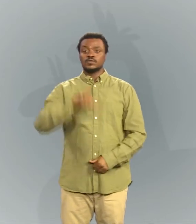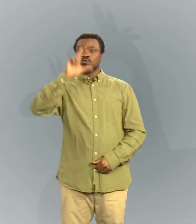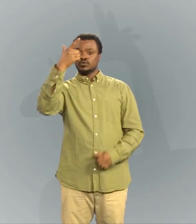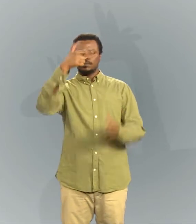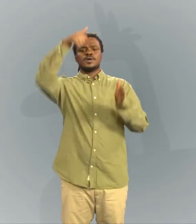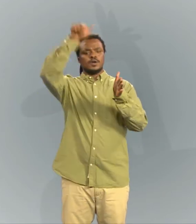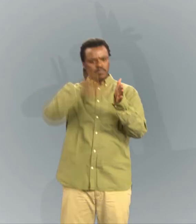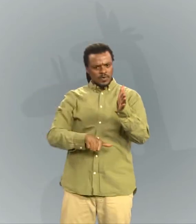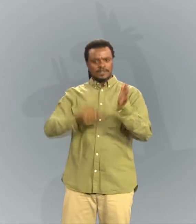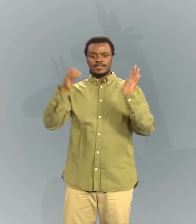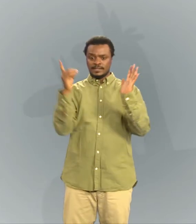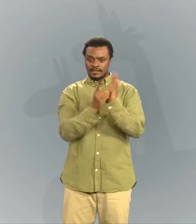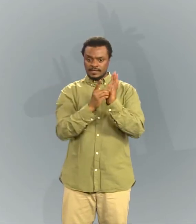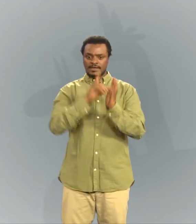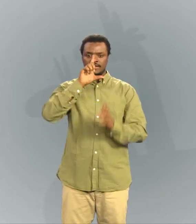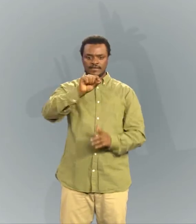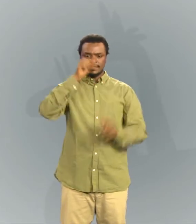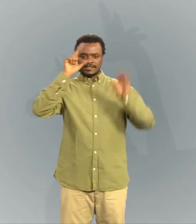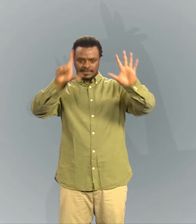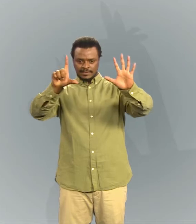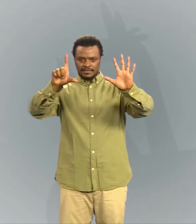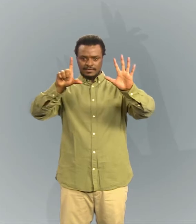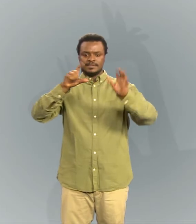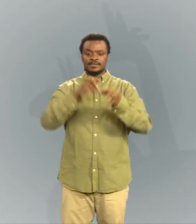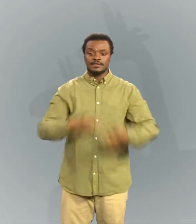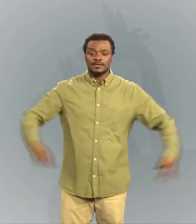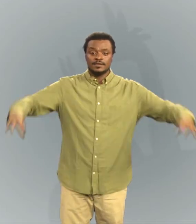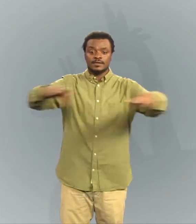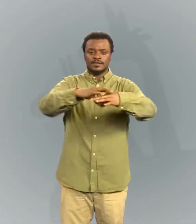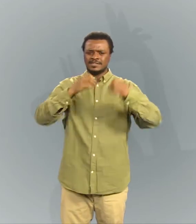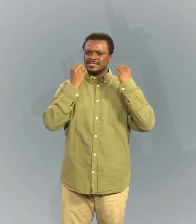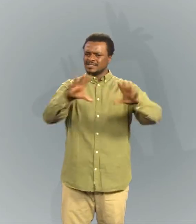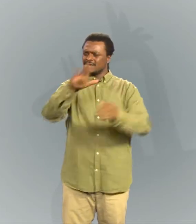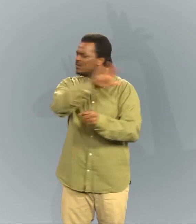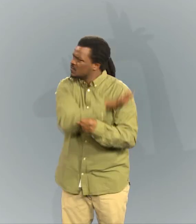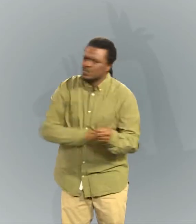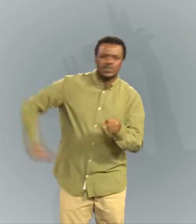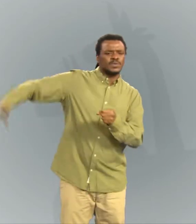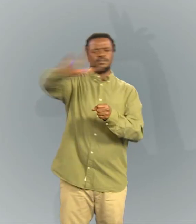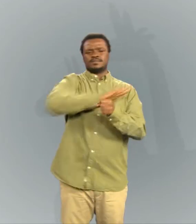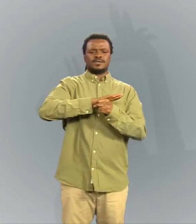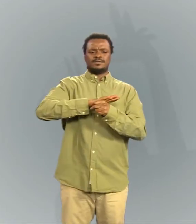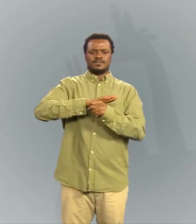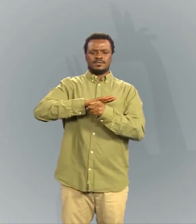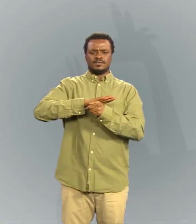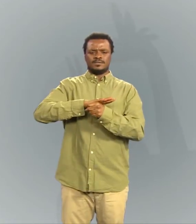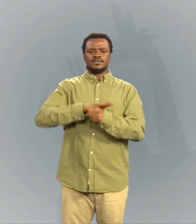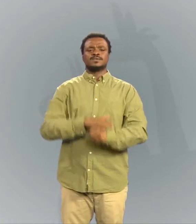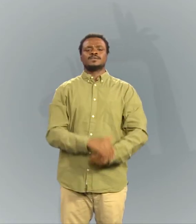Le 2e mois, le 27e jour de ce mois, la terre est complètement sèche.